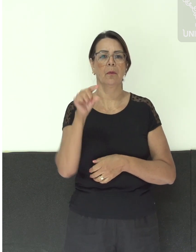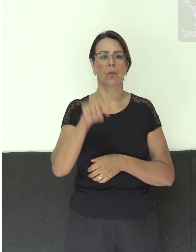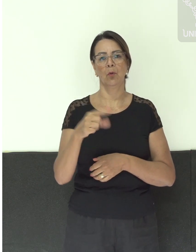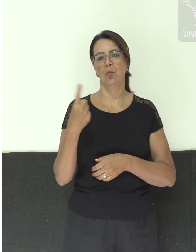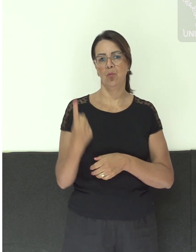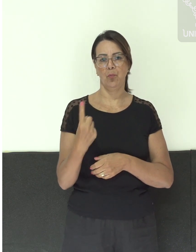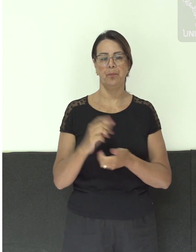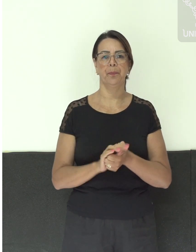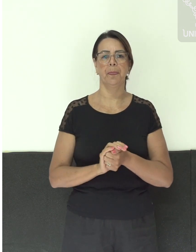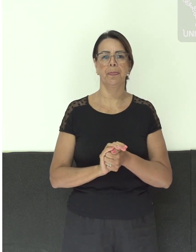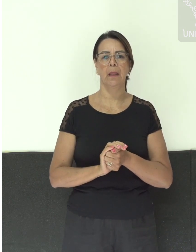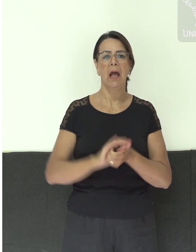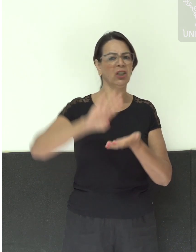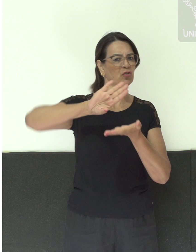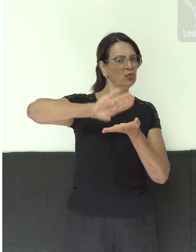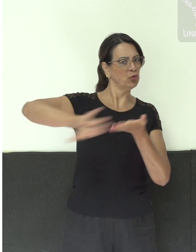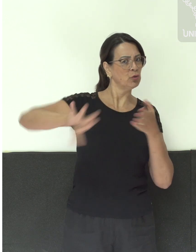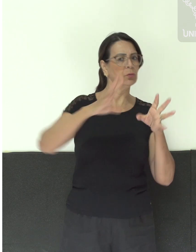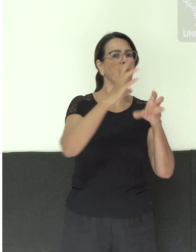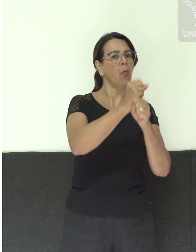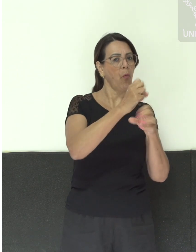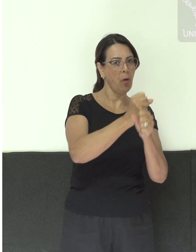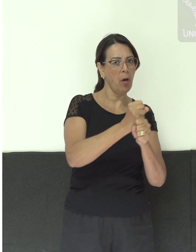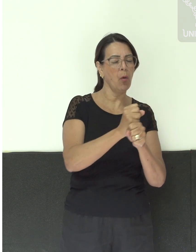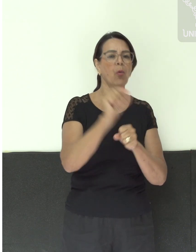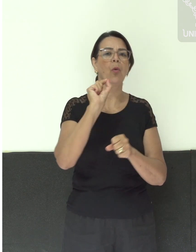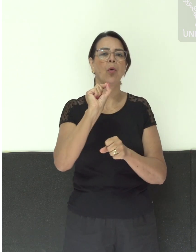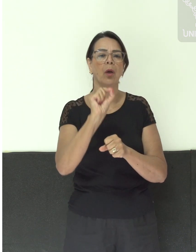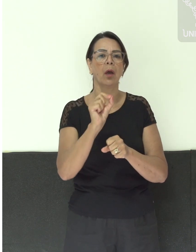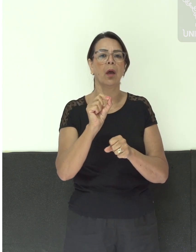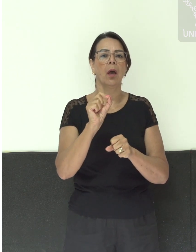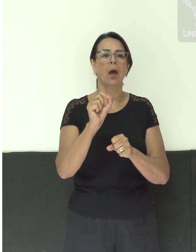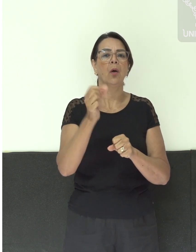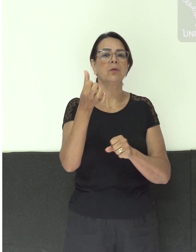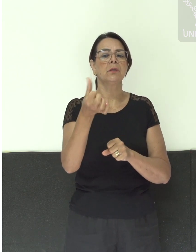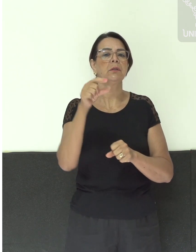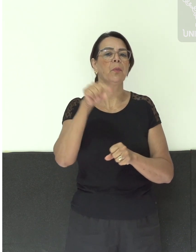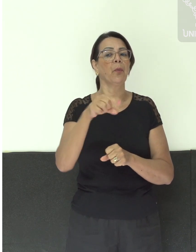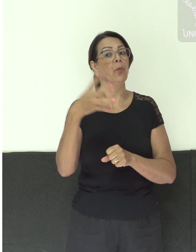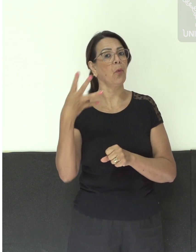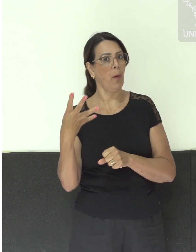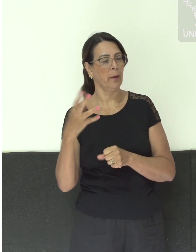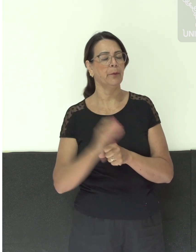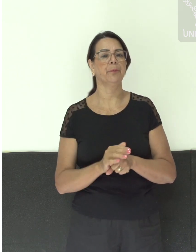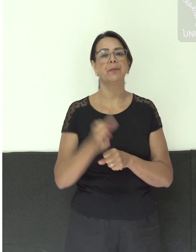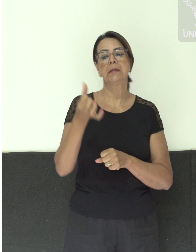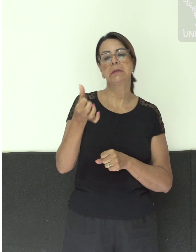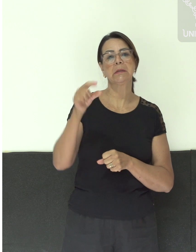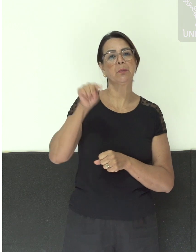6.6.1. Estão excluídos do cálculo de que trata o item 6.4.